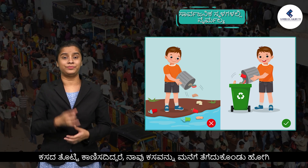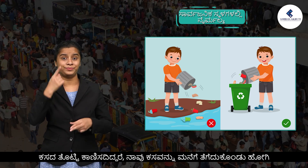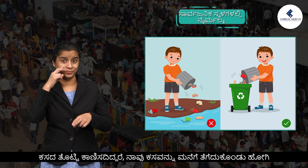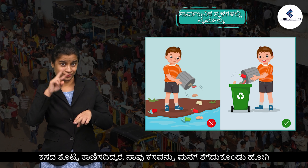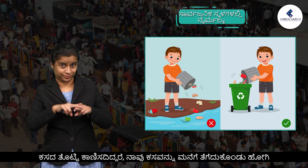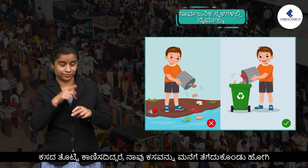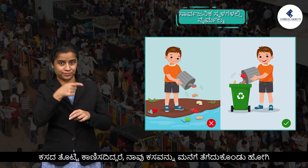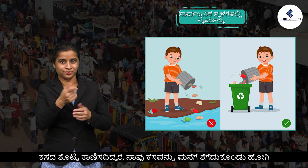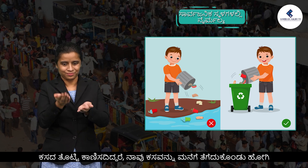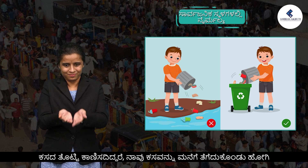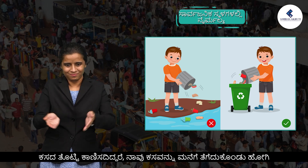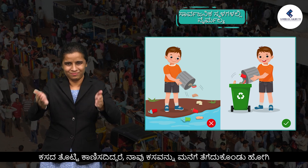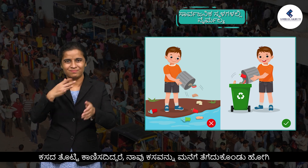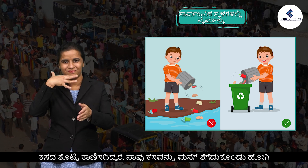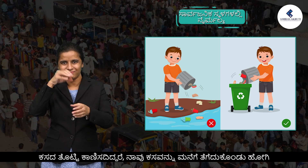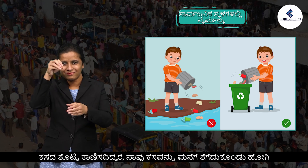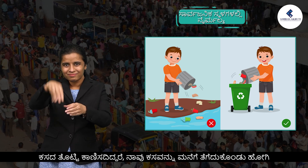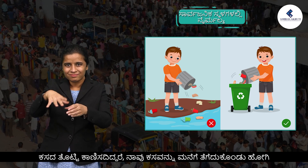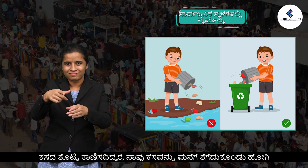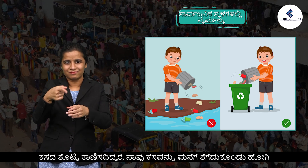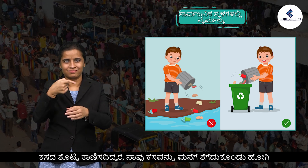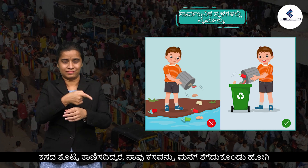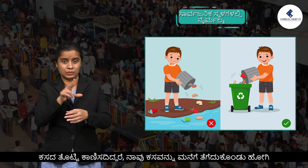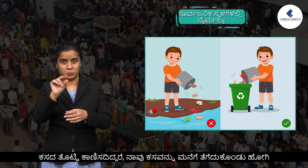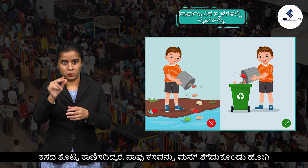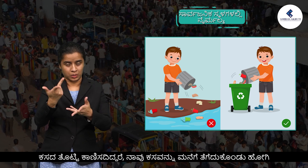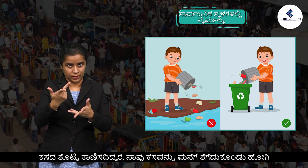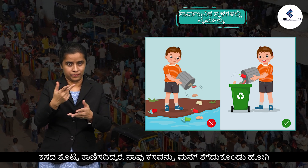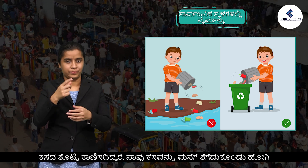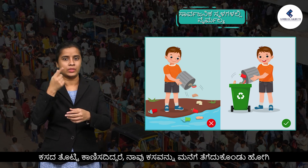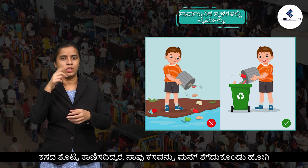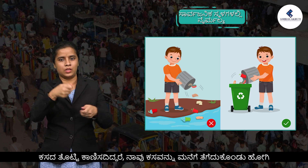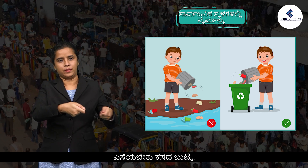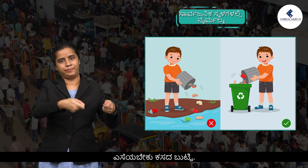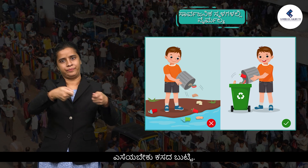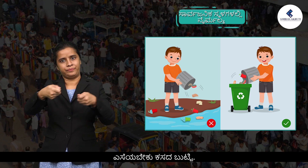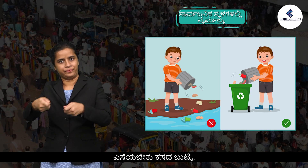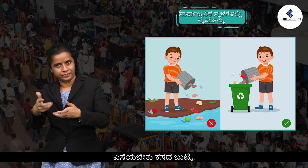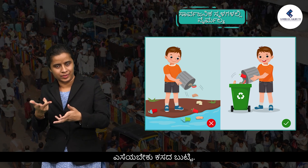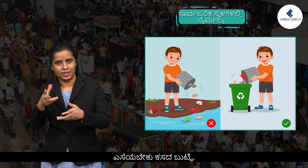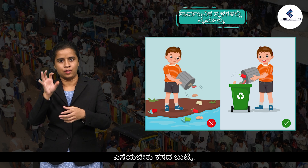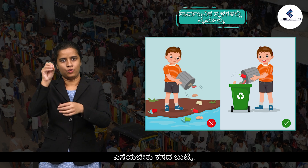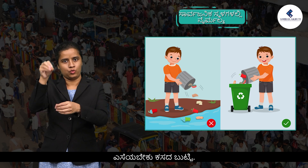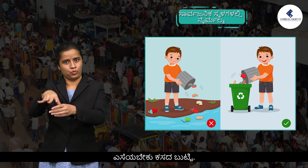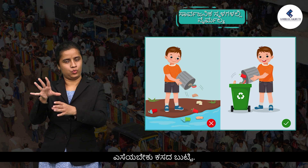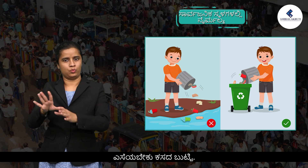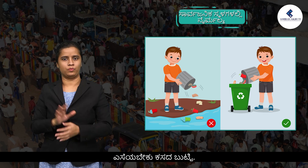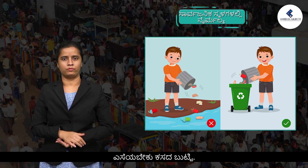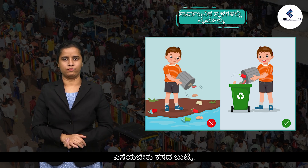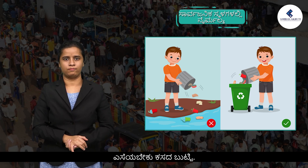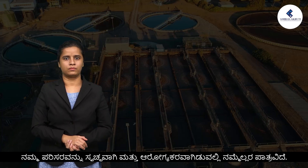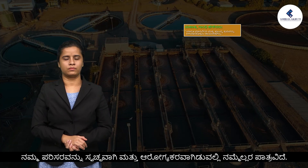ಕಸ ತೊಟ್ಟಿ ಕಾಣಿಸದಿದ್ದರೆ ನಾವು ಕಸವನ್ನು ಮನೆಗೆ ತೆಗೆದುಕೊಂಡು ಹೋಗಿ ಎಸೆಯಬೇಕು. ಕಸದ